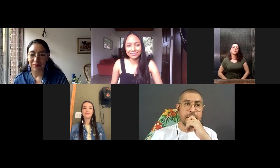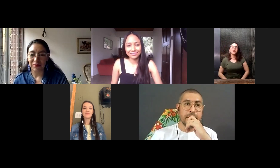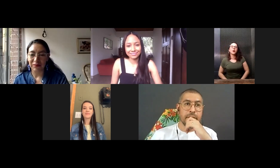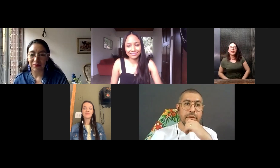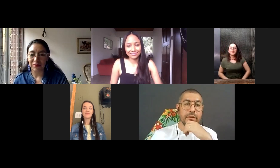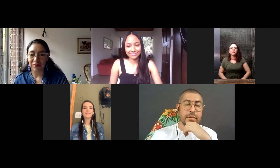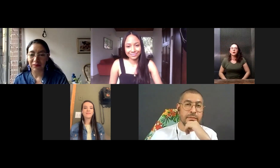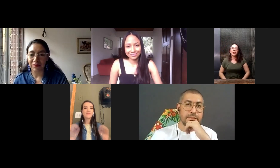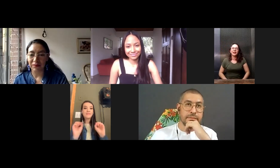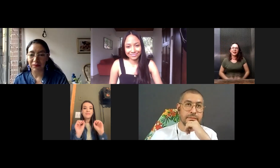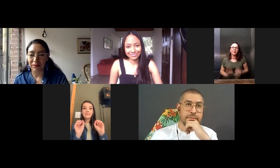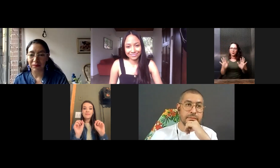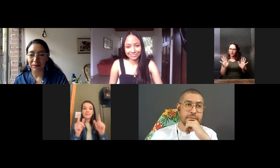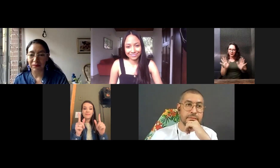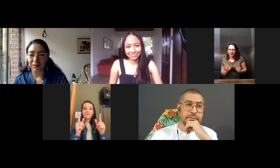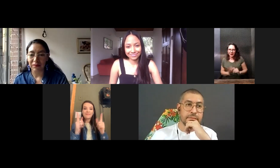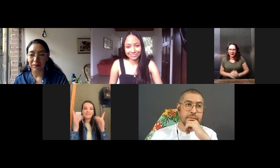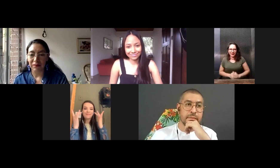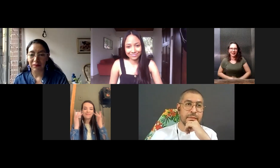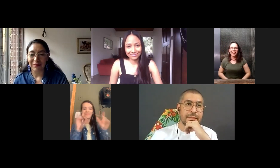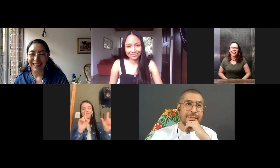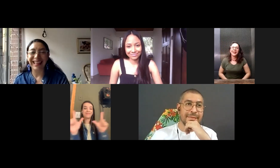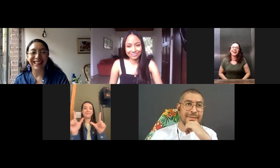un poco inusual el cambio, pero bueno,